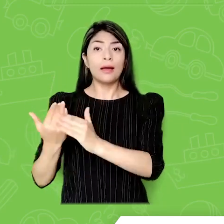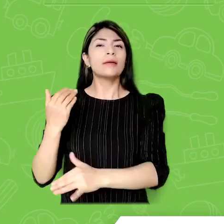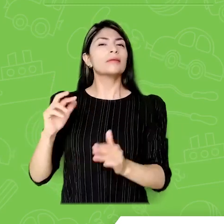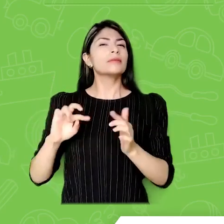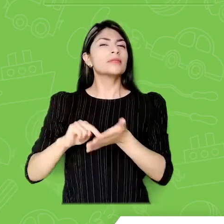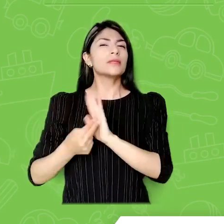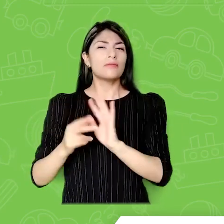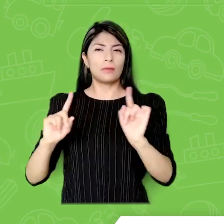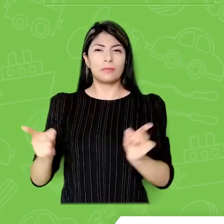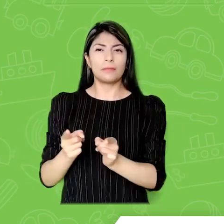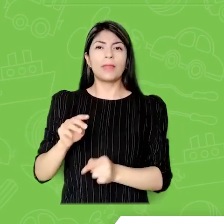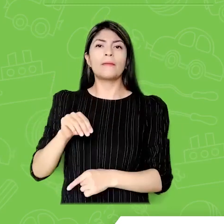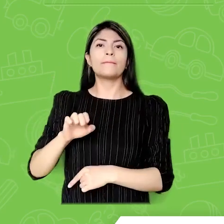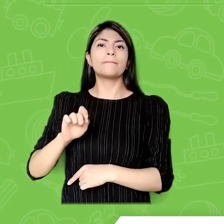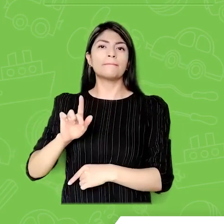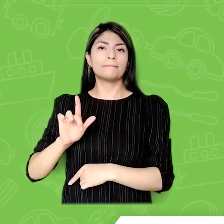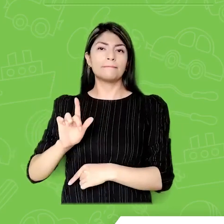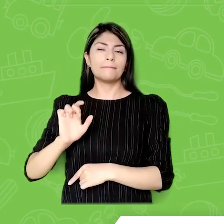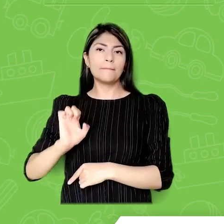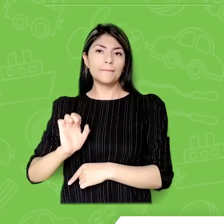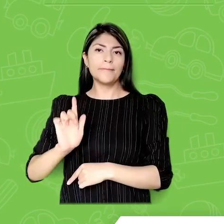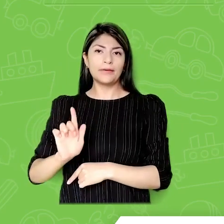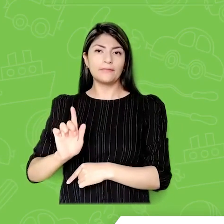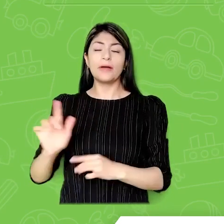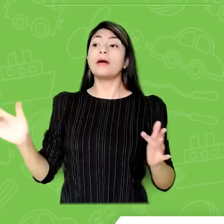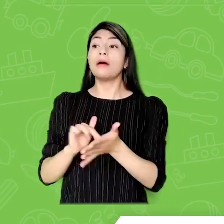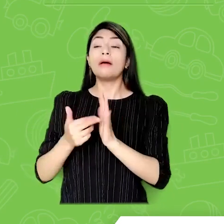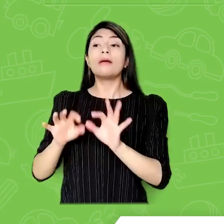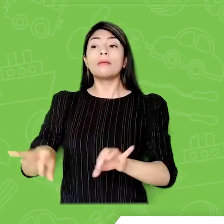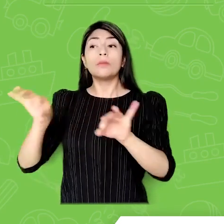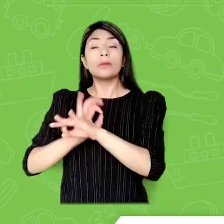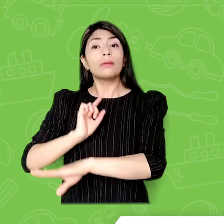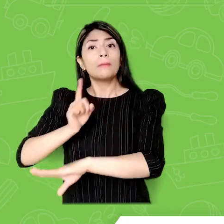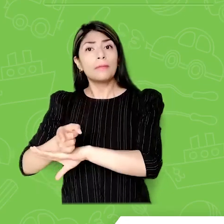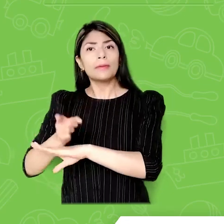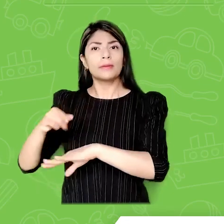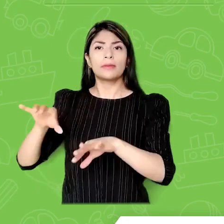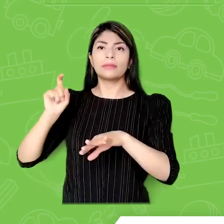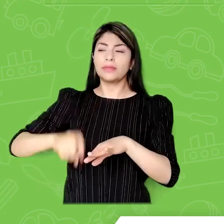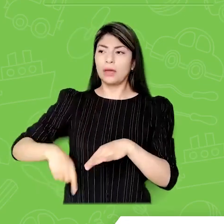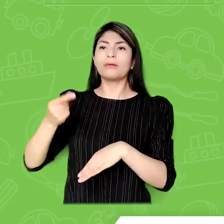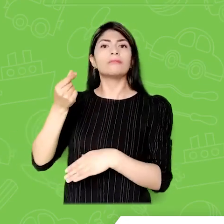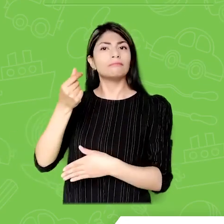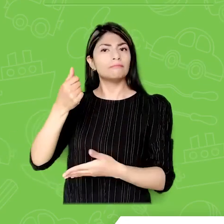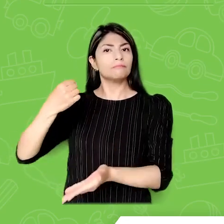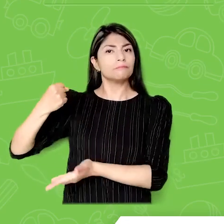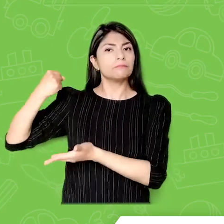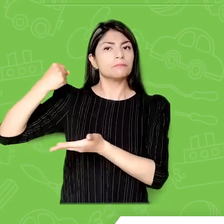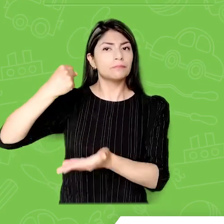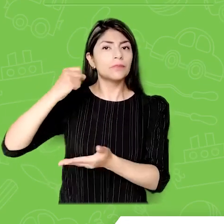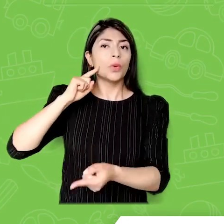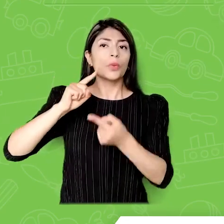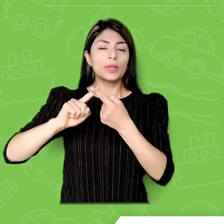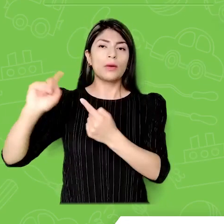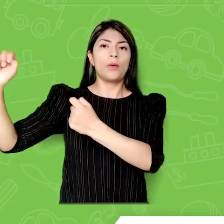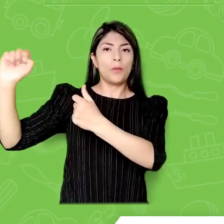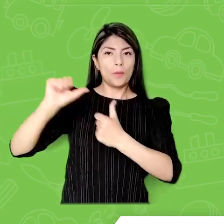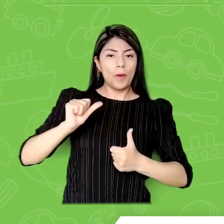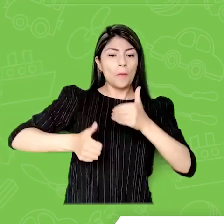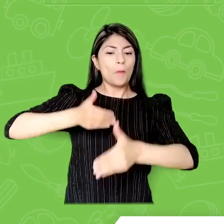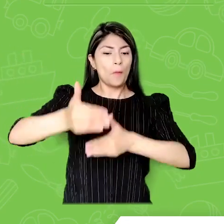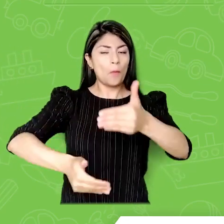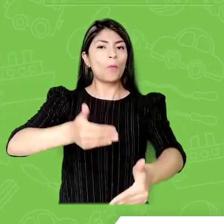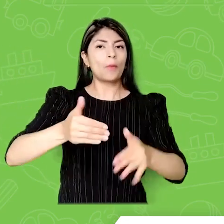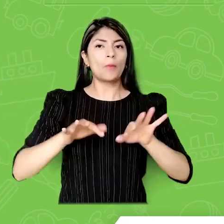MEFCL. También les manda que deben priorizar y apropiar el monto de los recursos destinados para adelantar estos